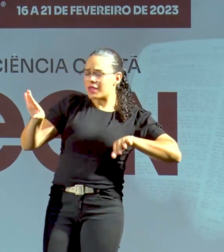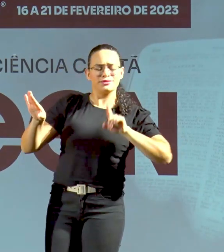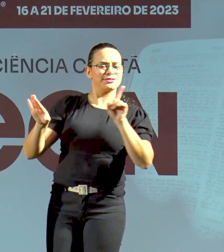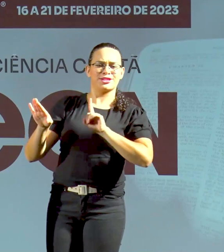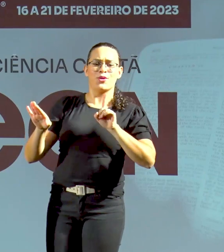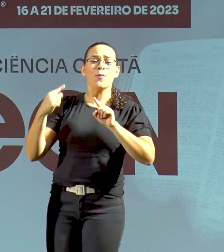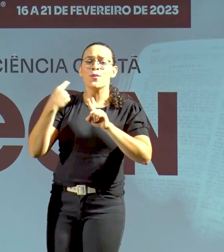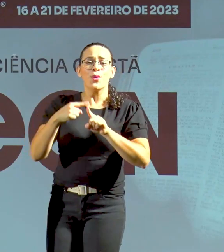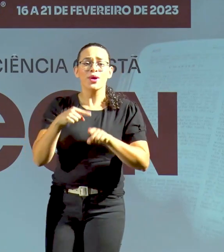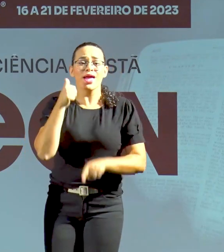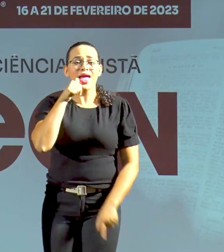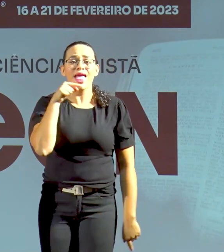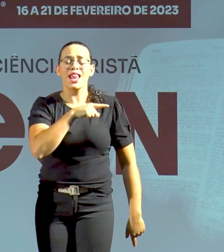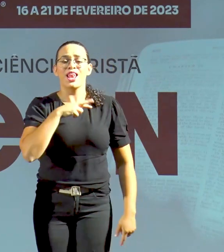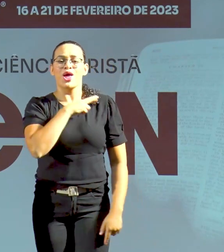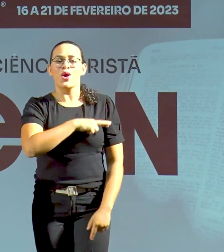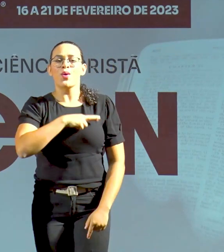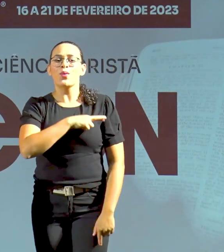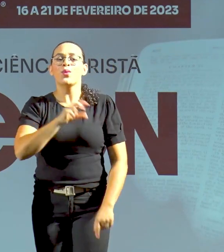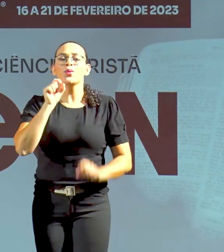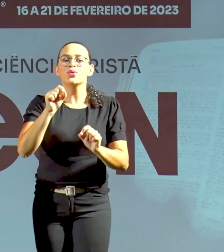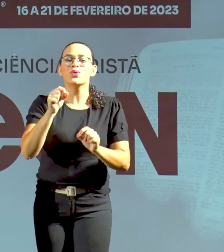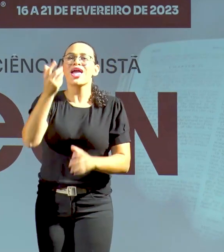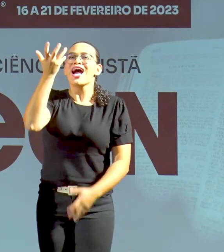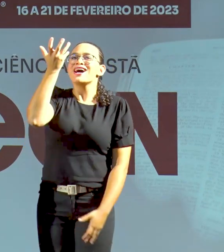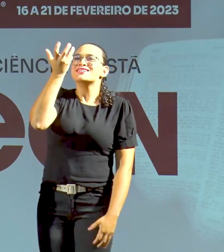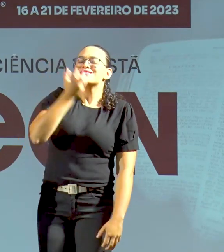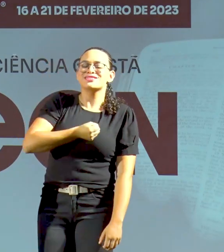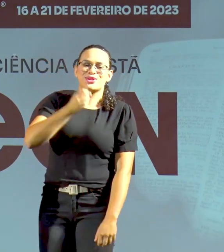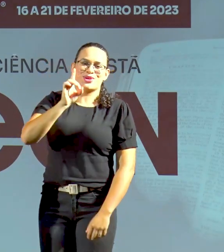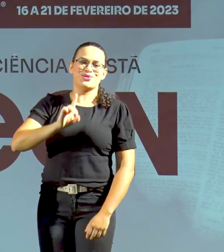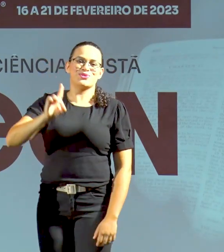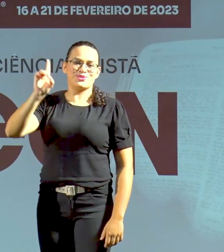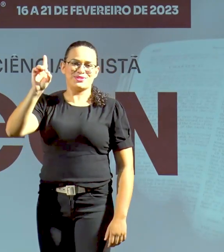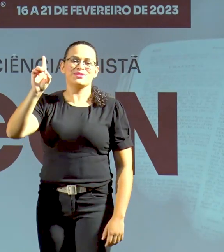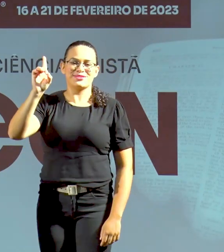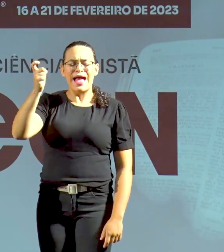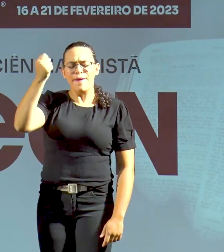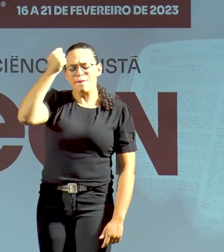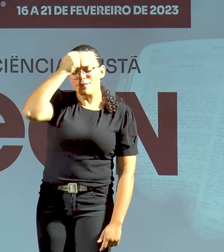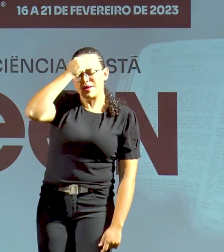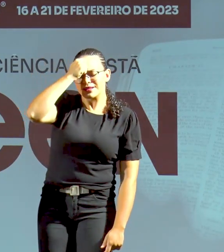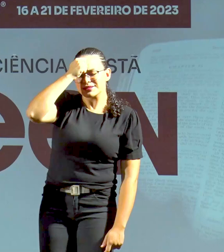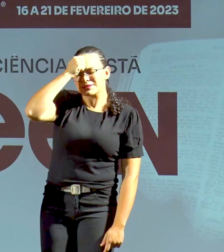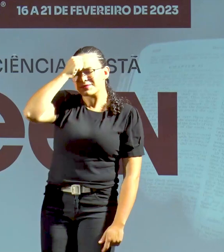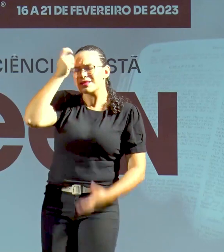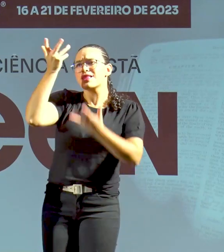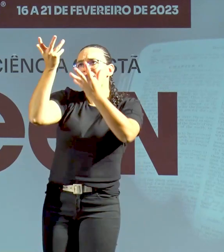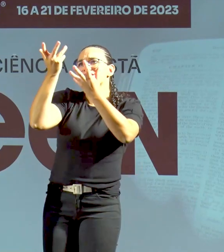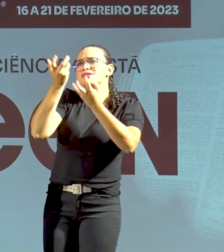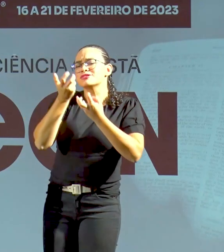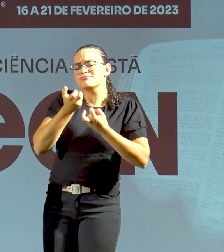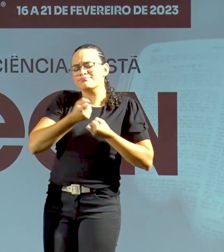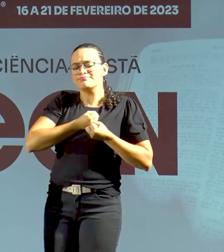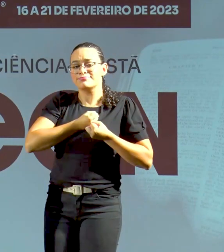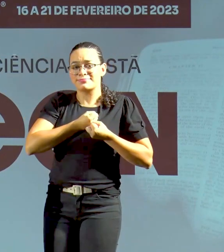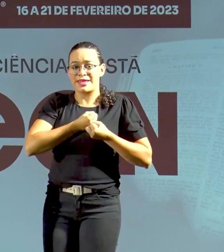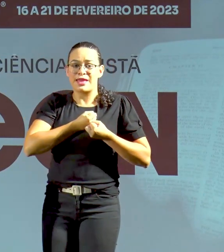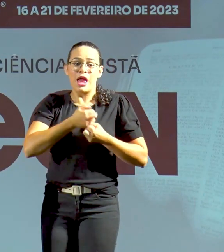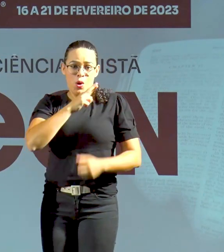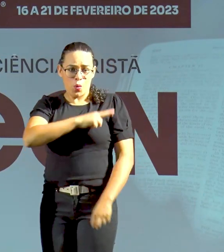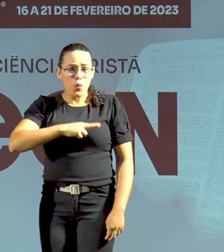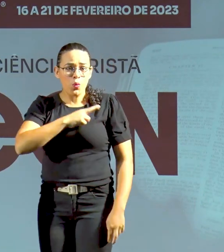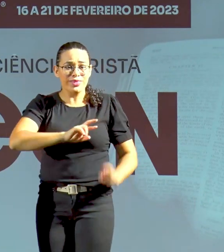Rute havia se convertido ao Deus de Noemi ao Deus de Israel Rute ela diferente de